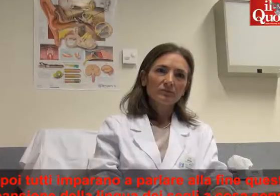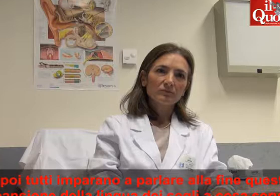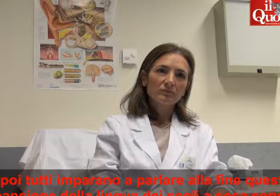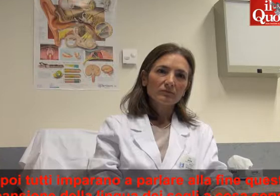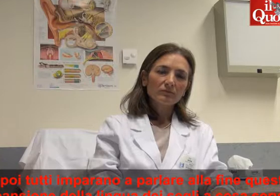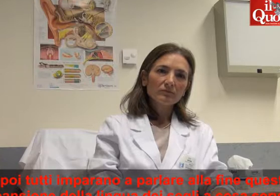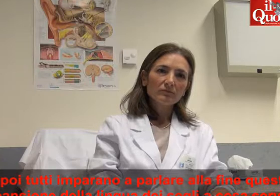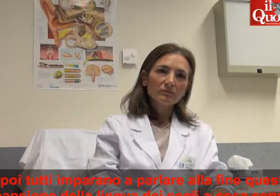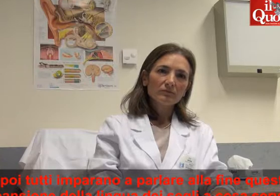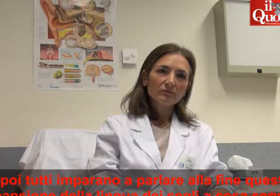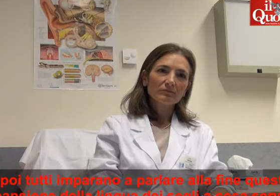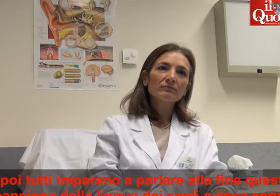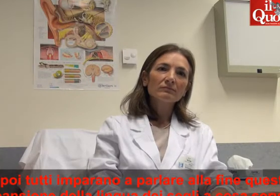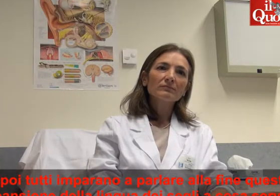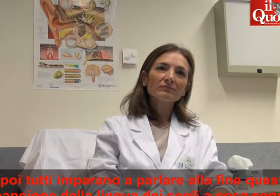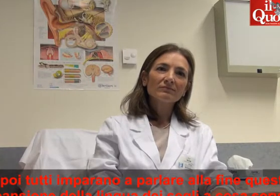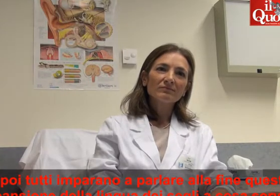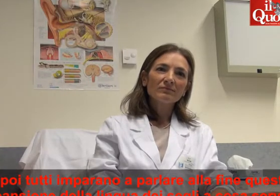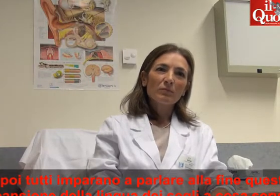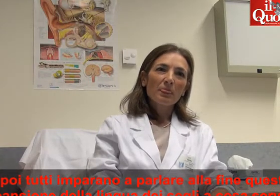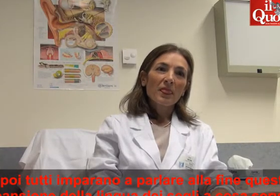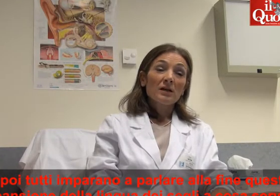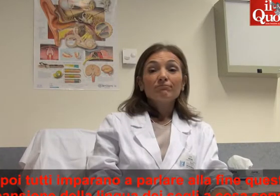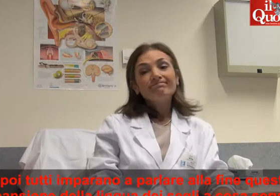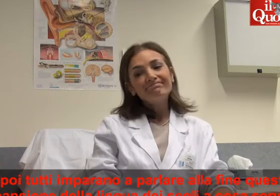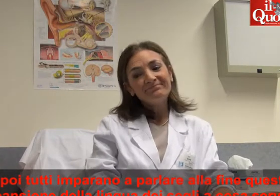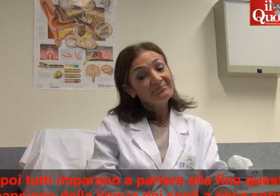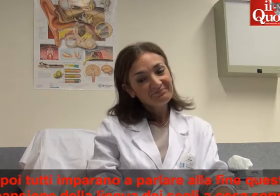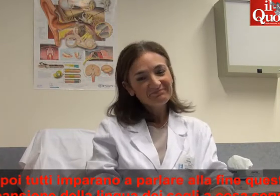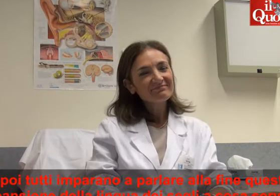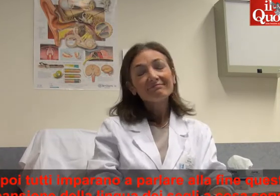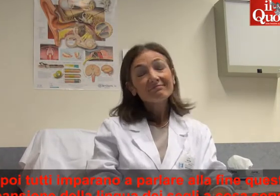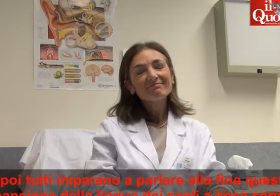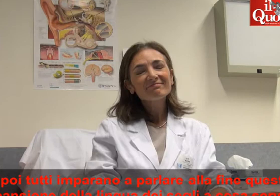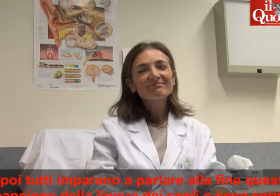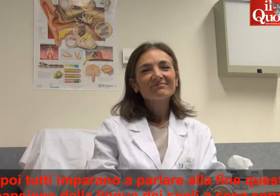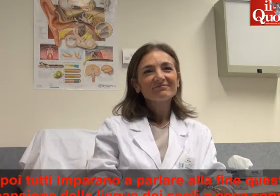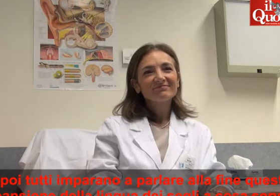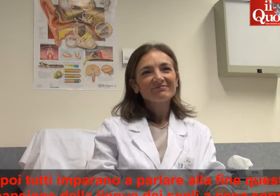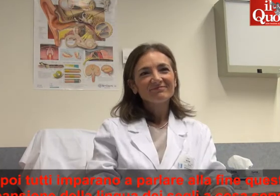poi tutti imparano a parlare, alla fine questa espressione della lingua dei segni a cosa serve?